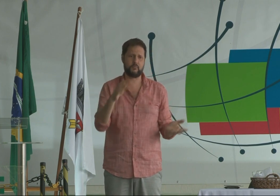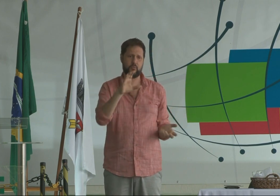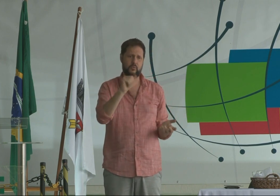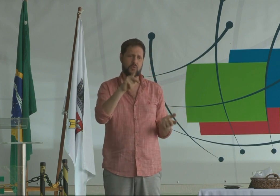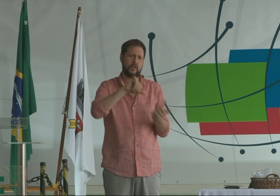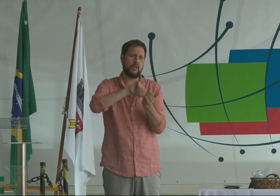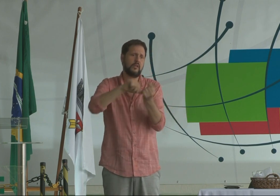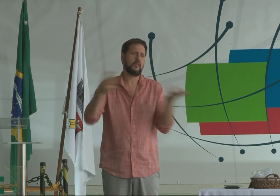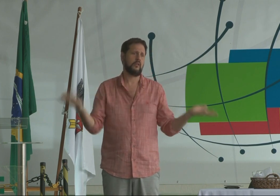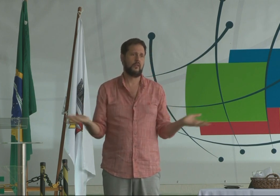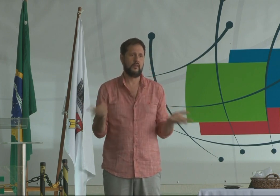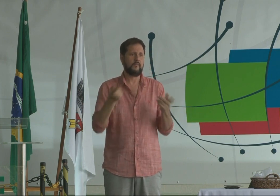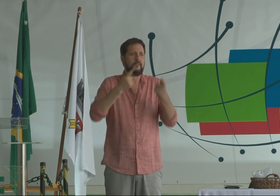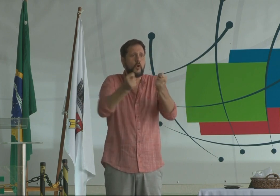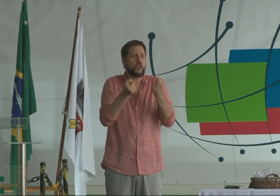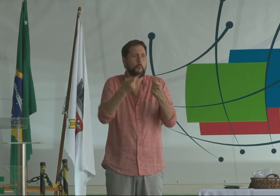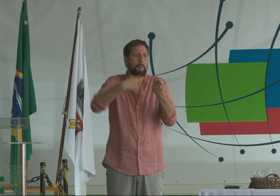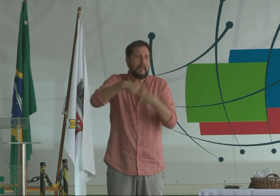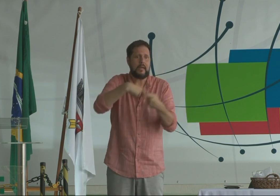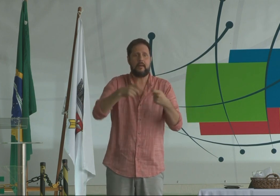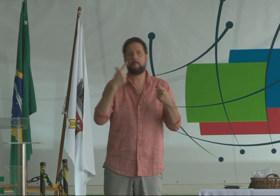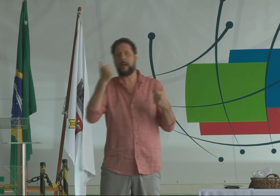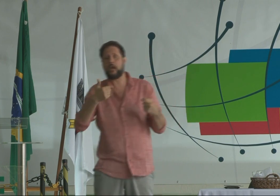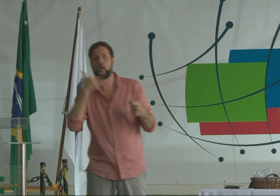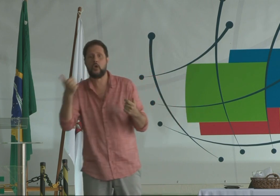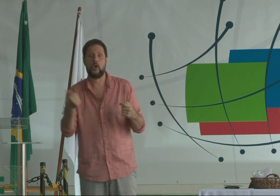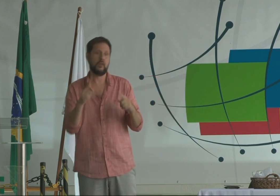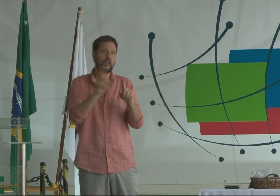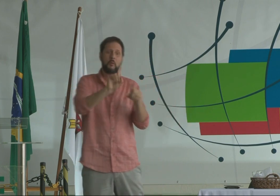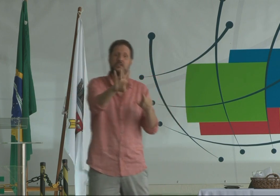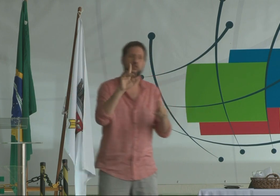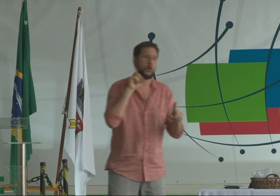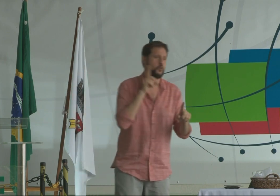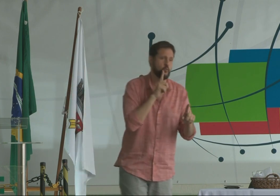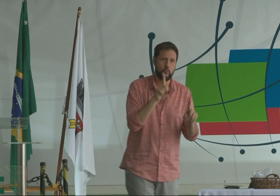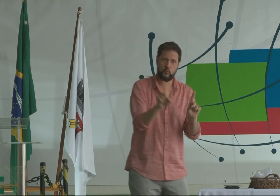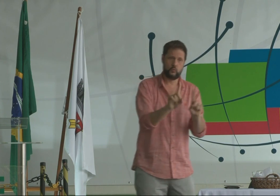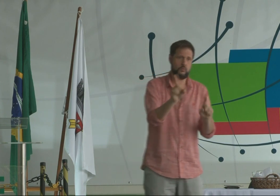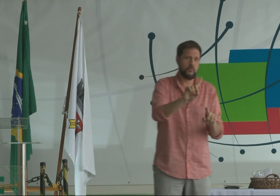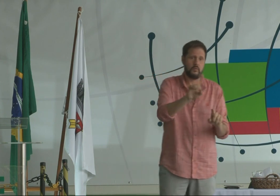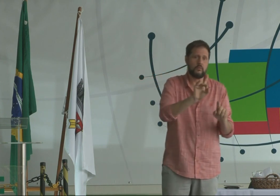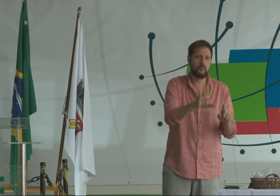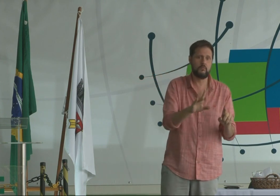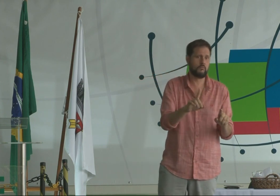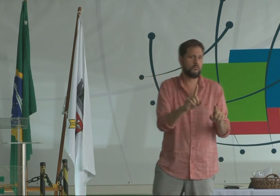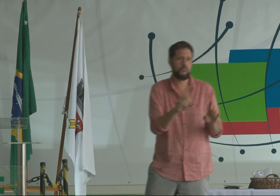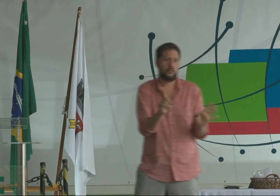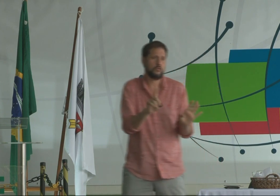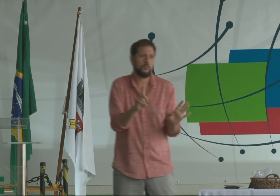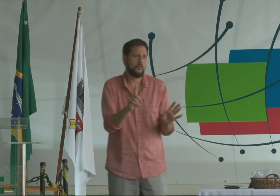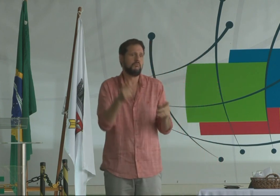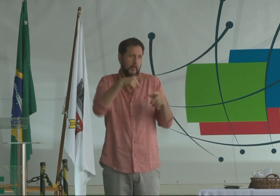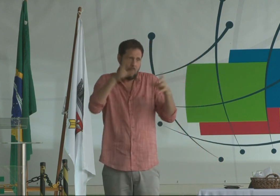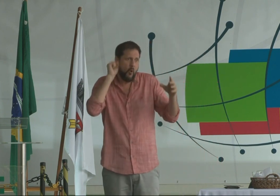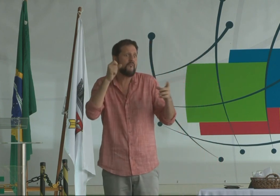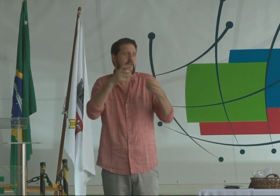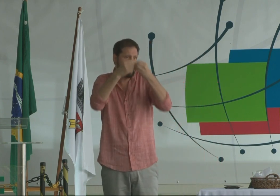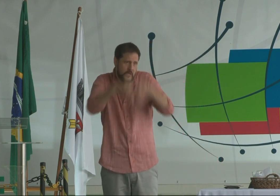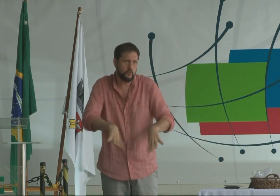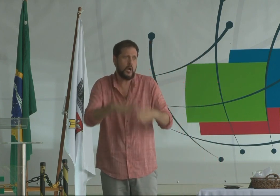capitalista, o capitalismo, a economia. Porque isso não é só na questão da educação dos estudos também, né? A gente fala da